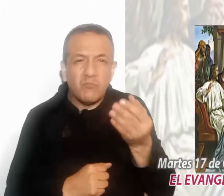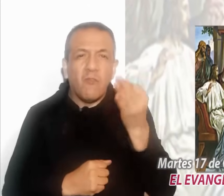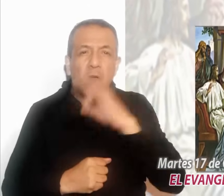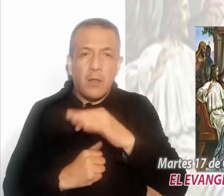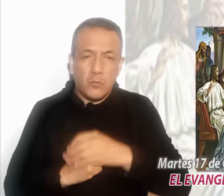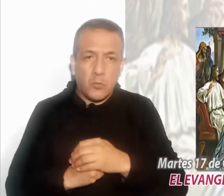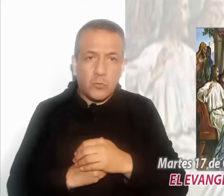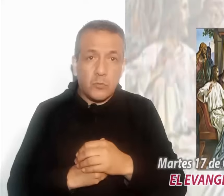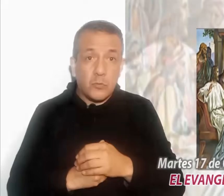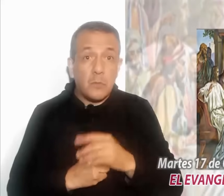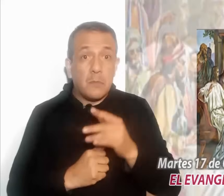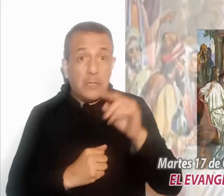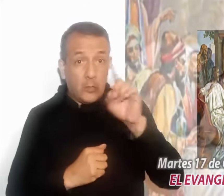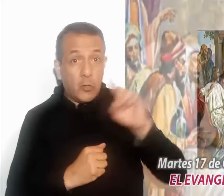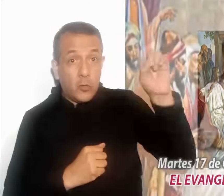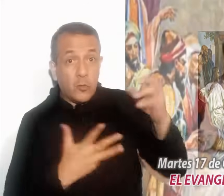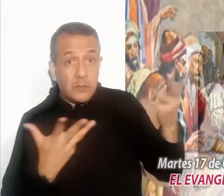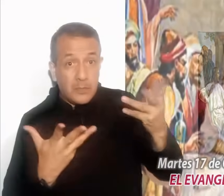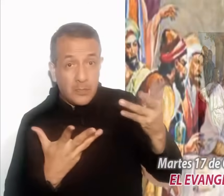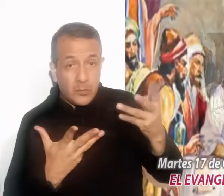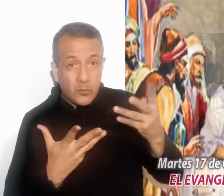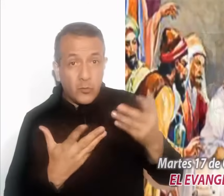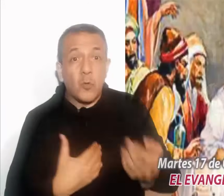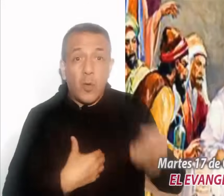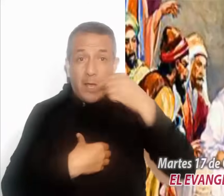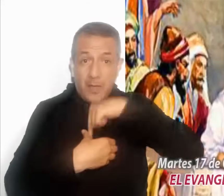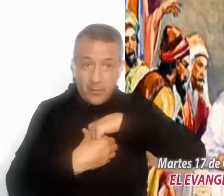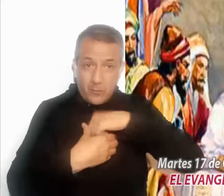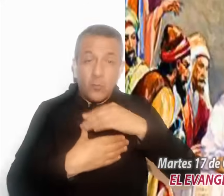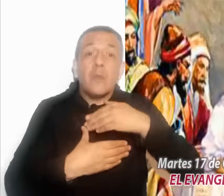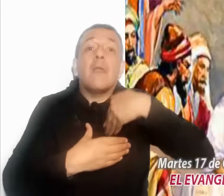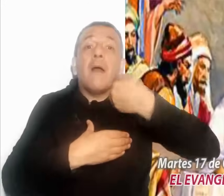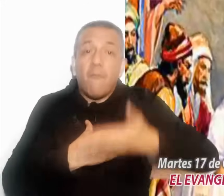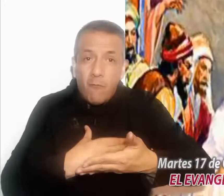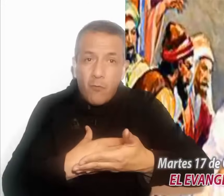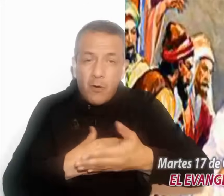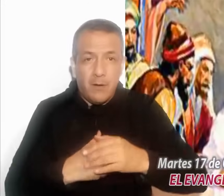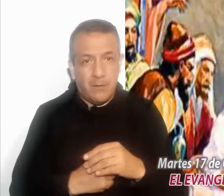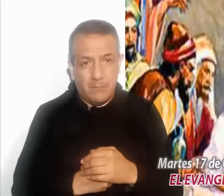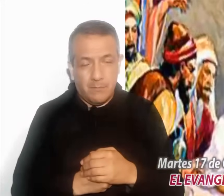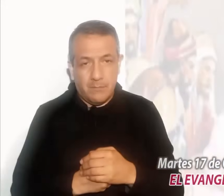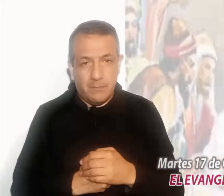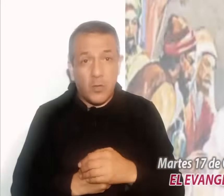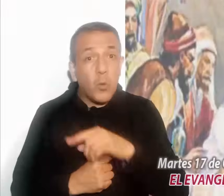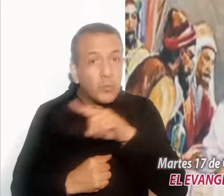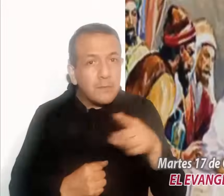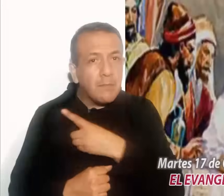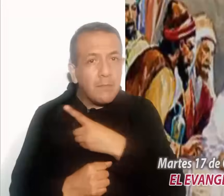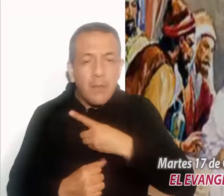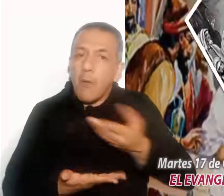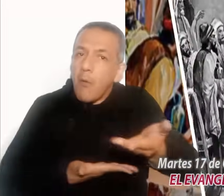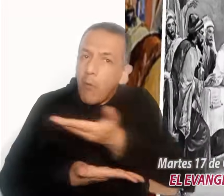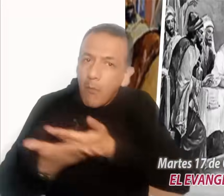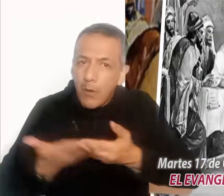Insensatos. ¿Acaso el que hizo lo exterior no hizo también lo interior? Den más bien limosna de lo